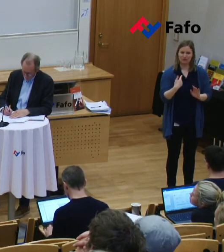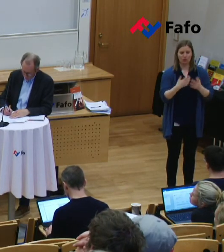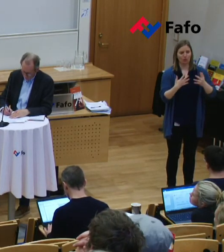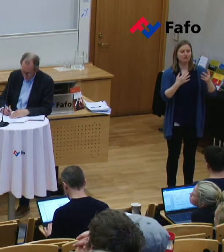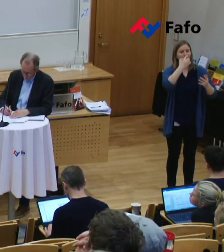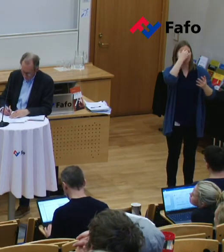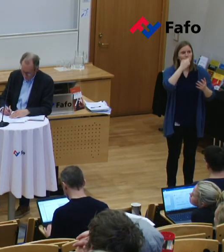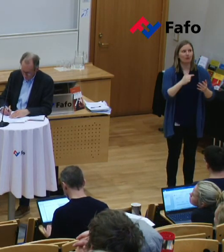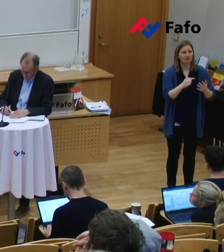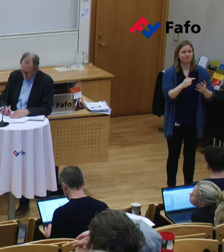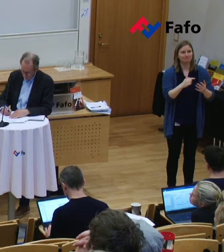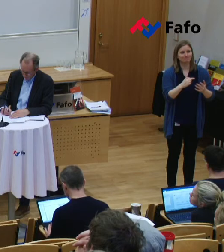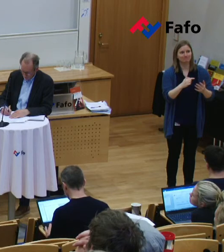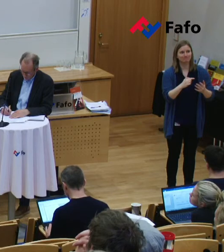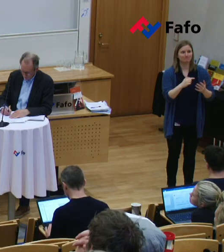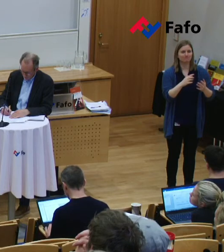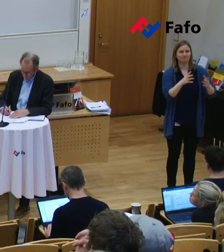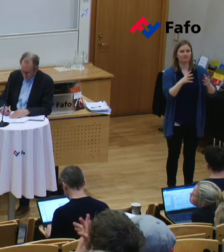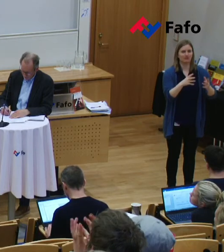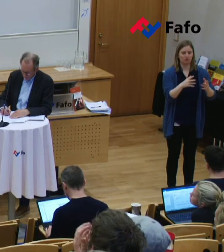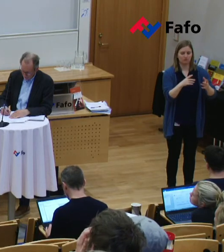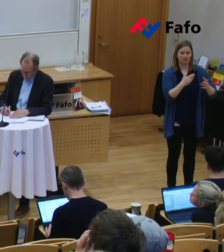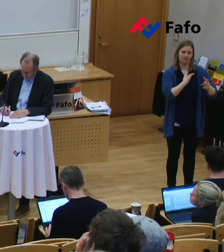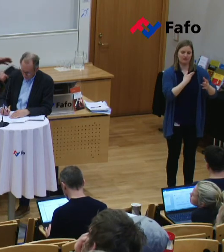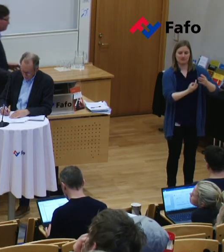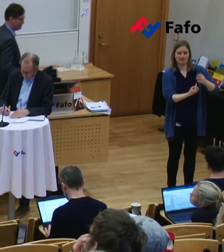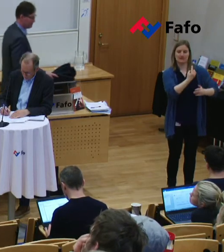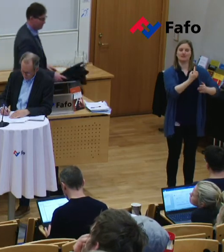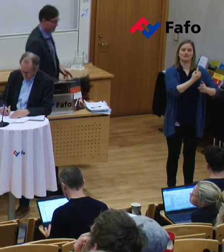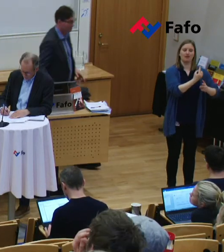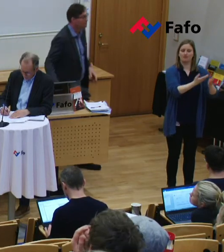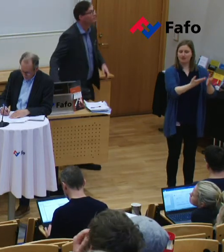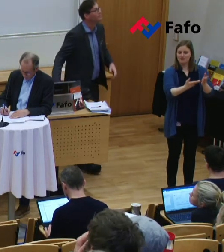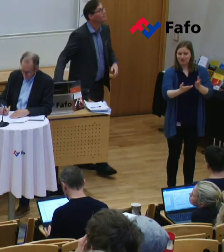tro på jo mer sånn, liksom higen etter veldig spesialiserte tjenester,